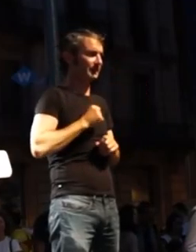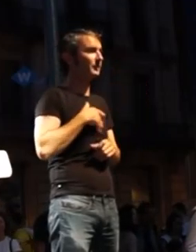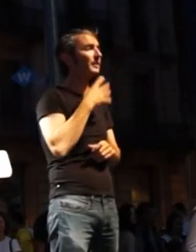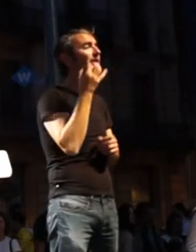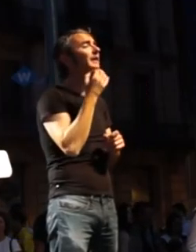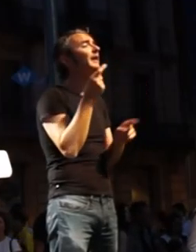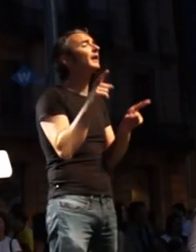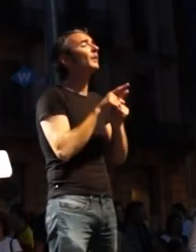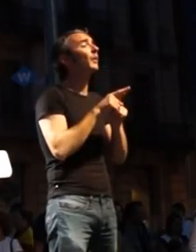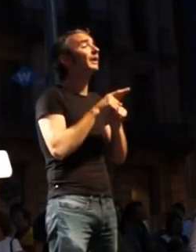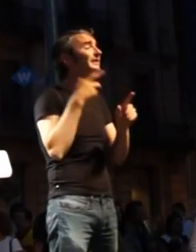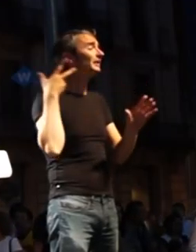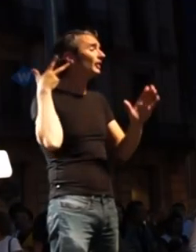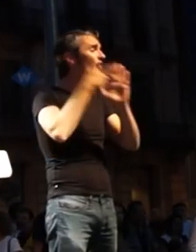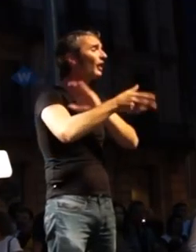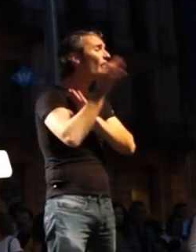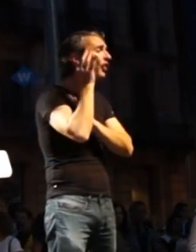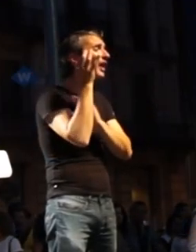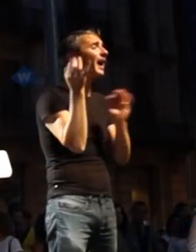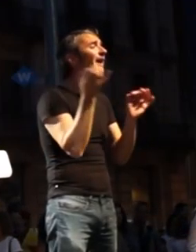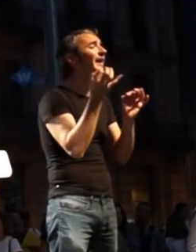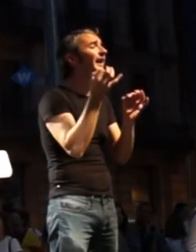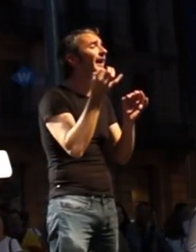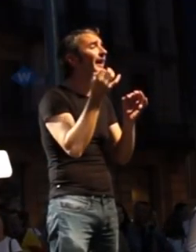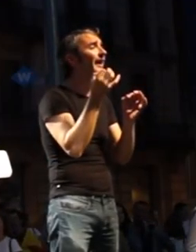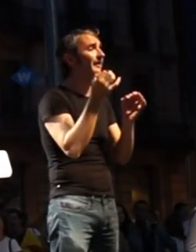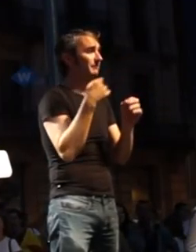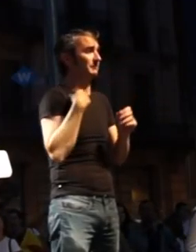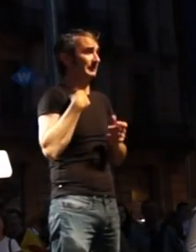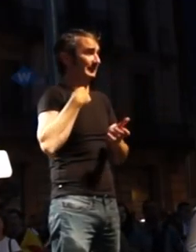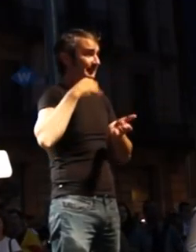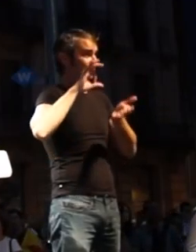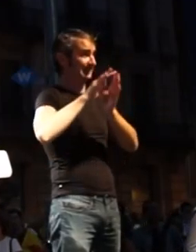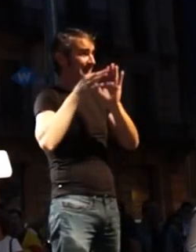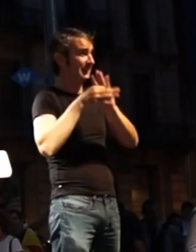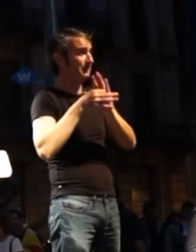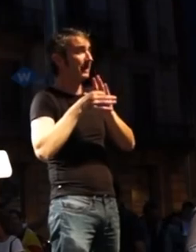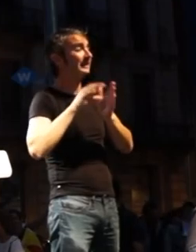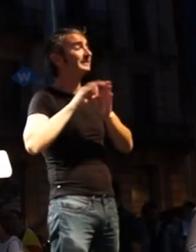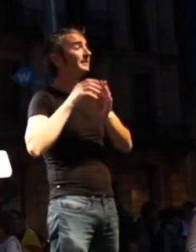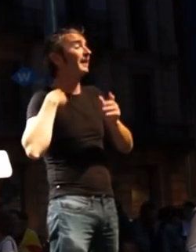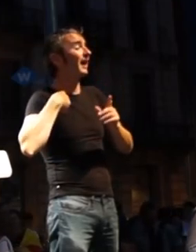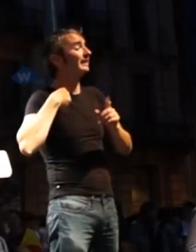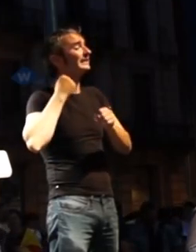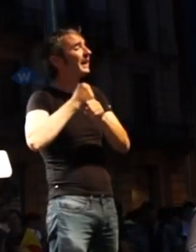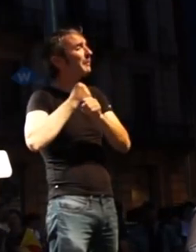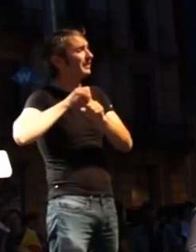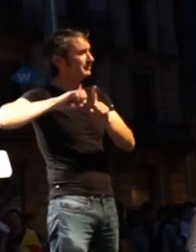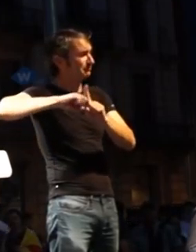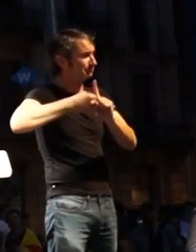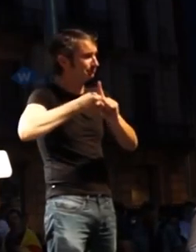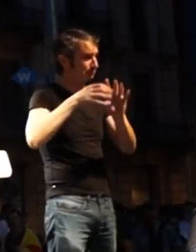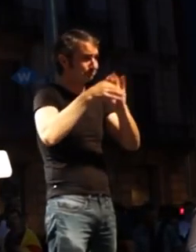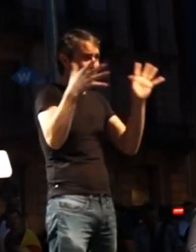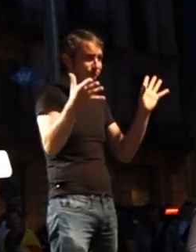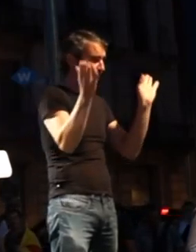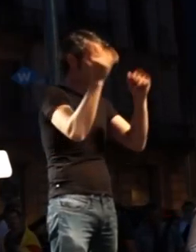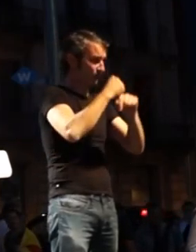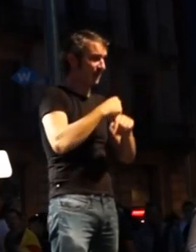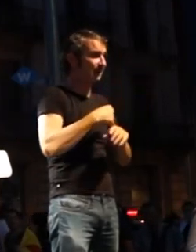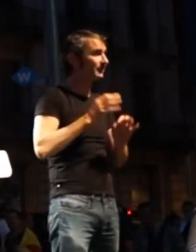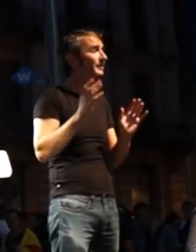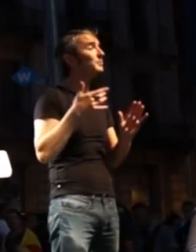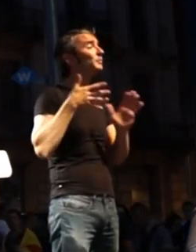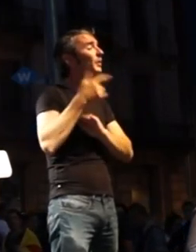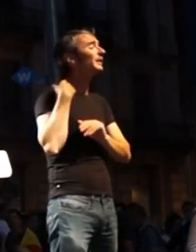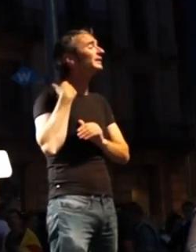la història de les dones no es pot separar de la història dels sistemes específics d'explotació. Estem en un moment històric,